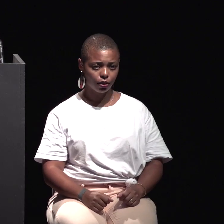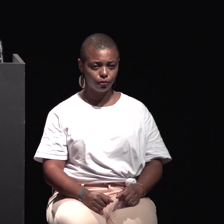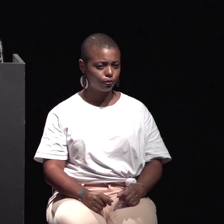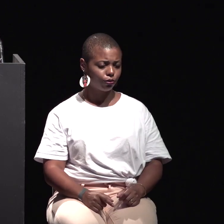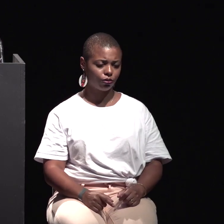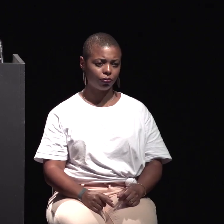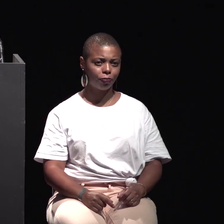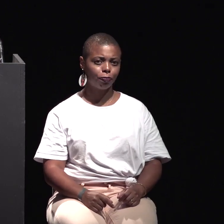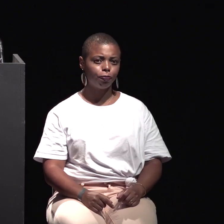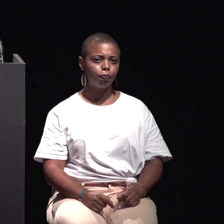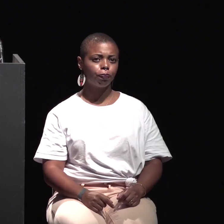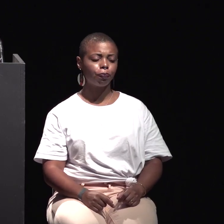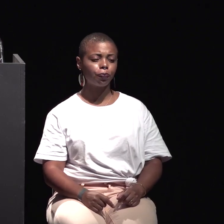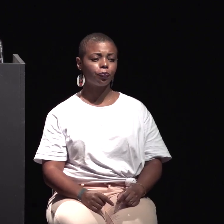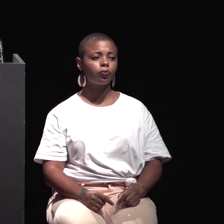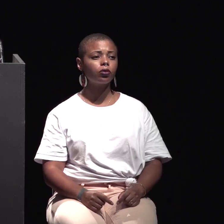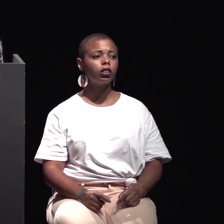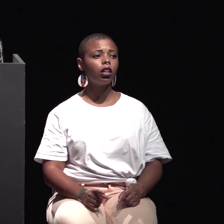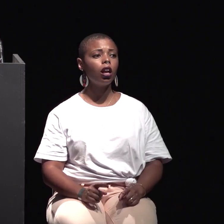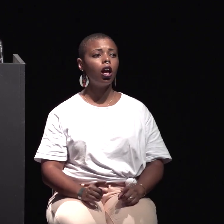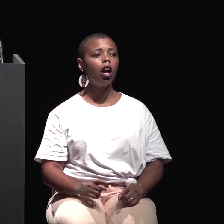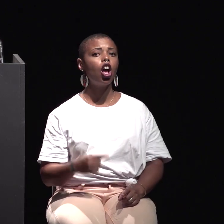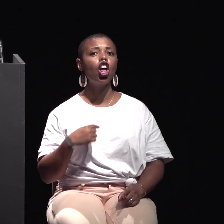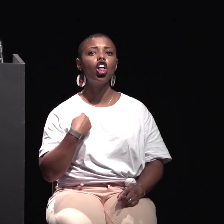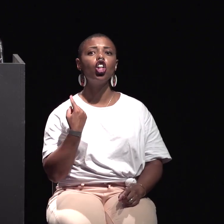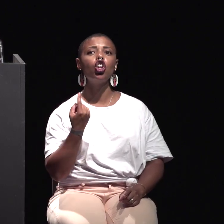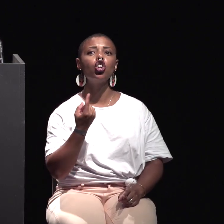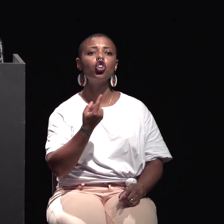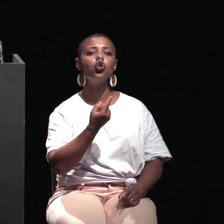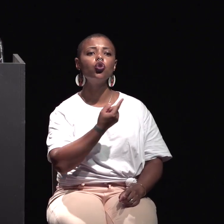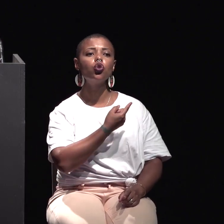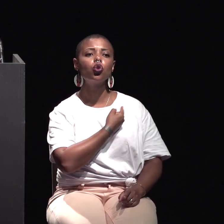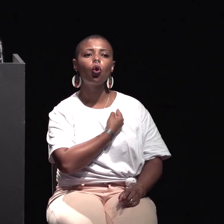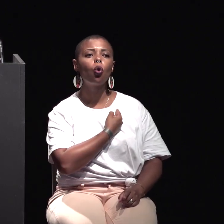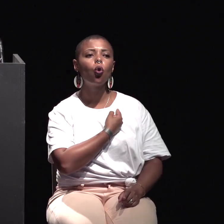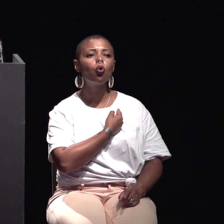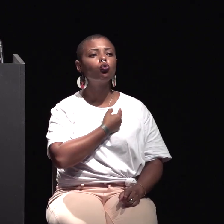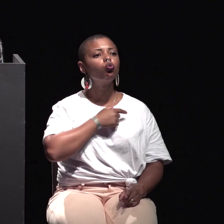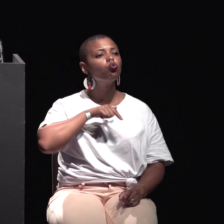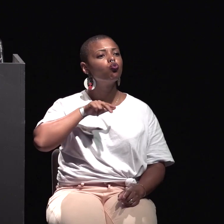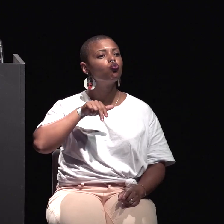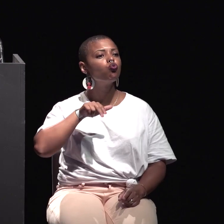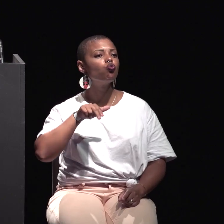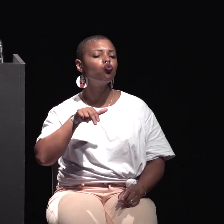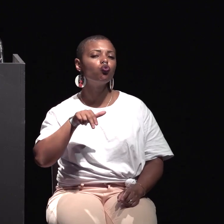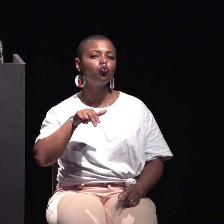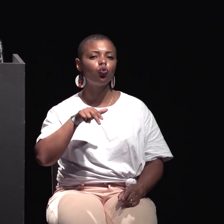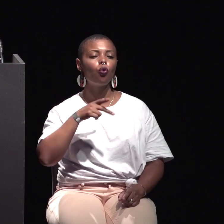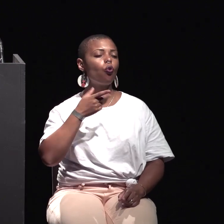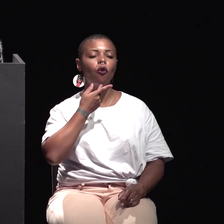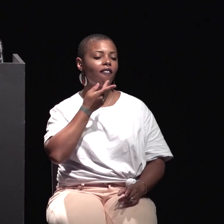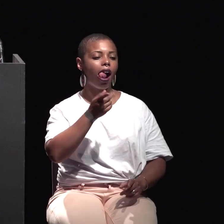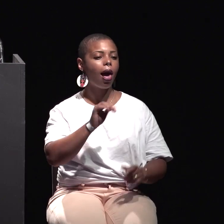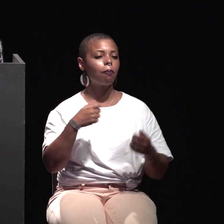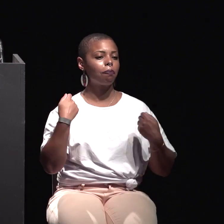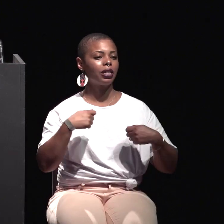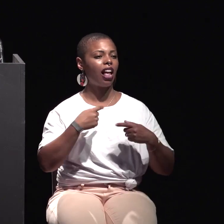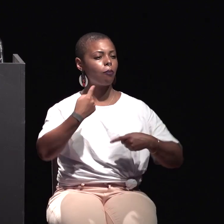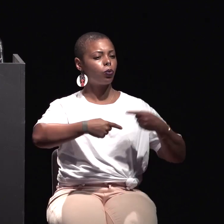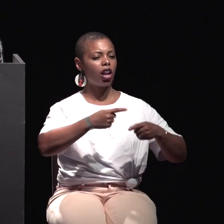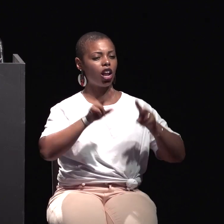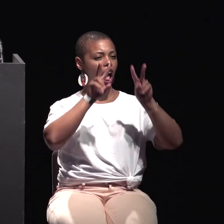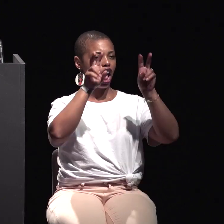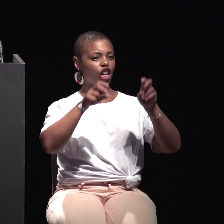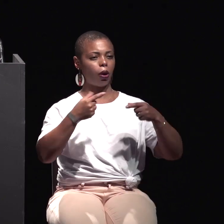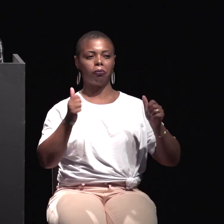não há dúvida. Nós não nos furtamos de fazer as discussões políticas. O nosso